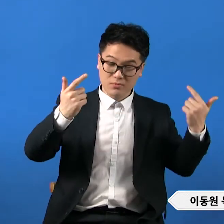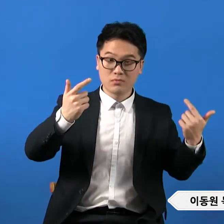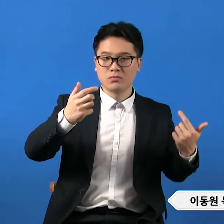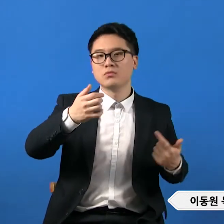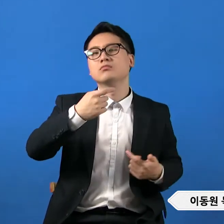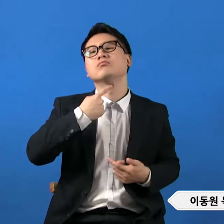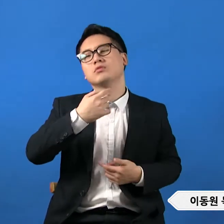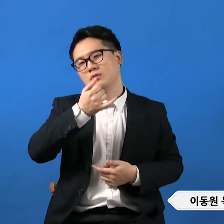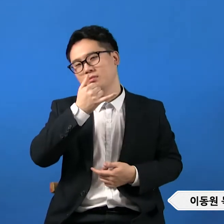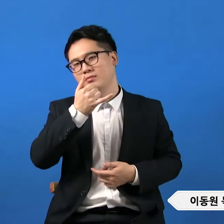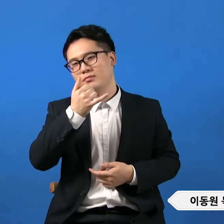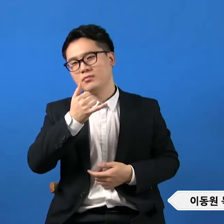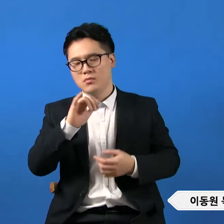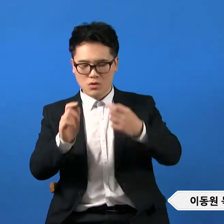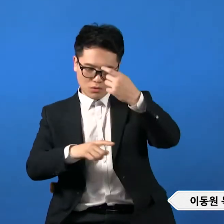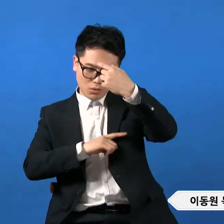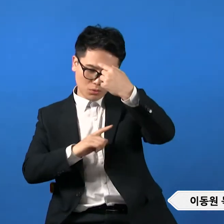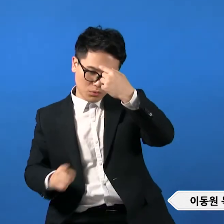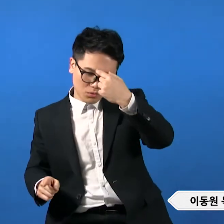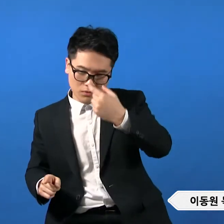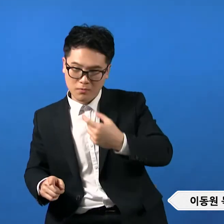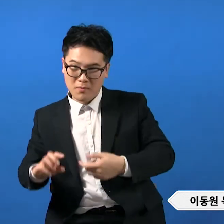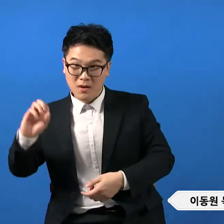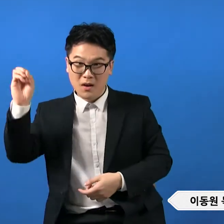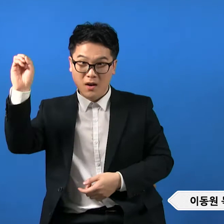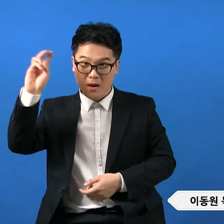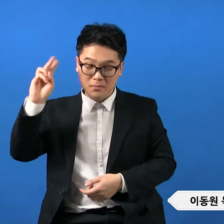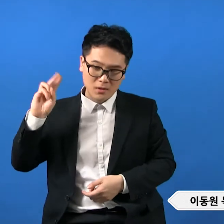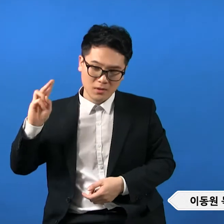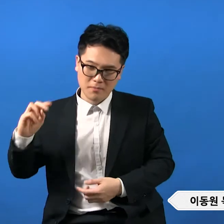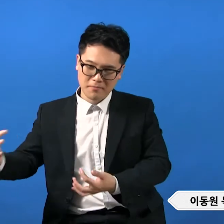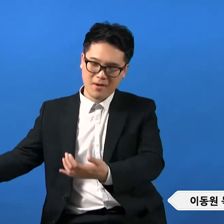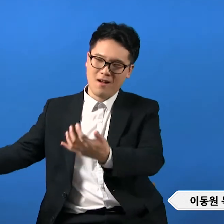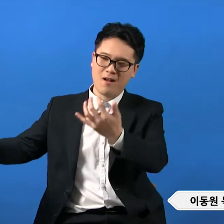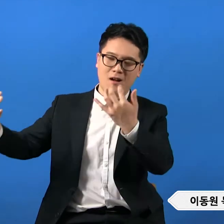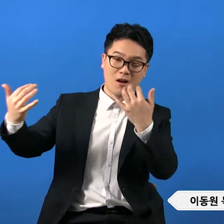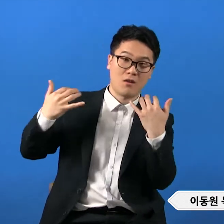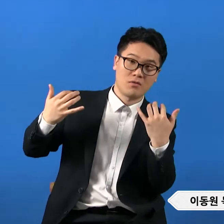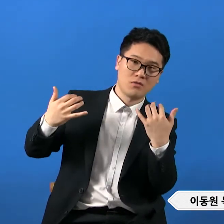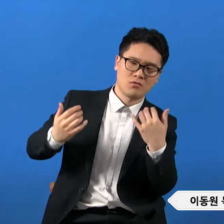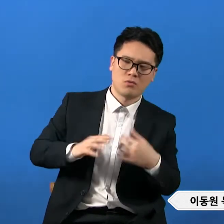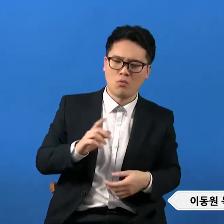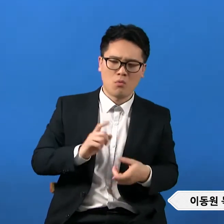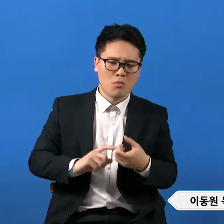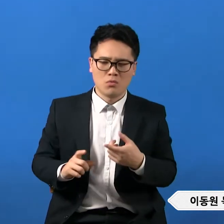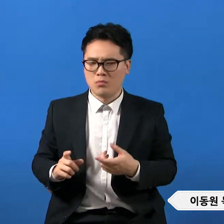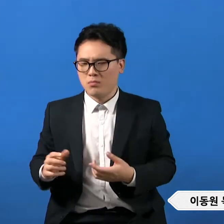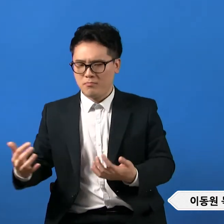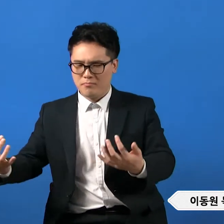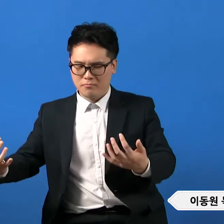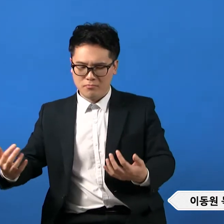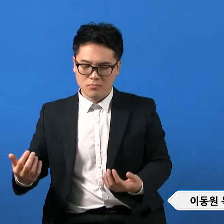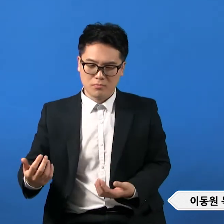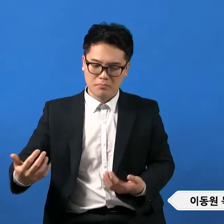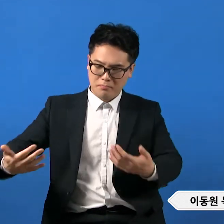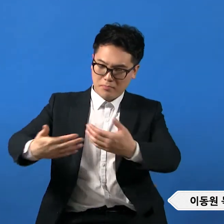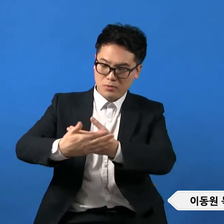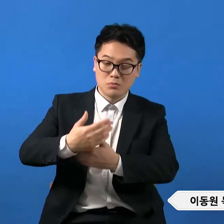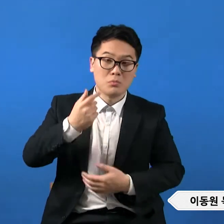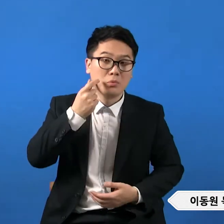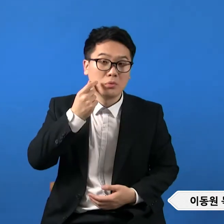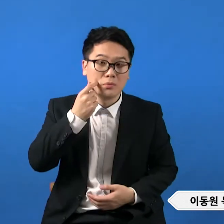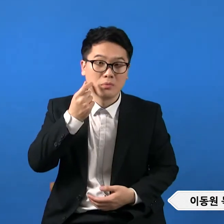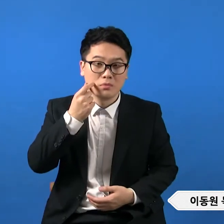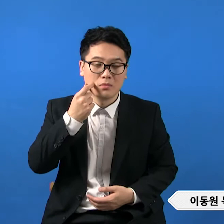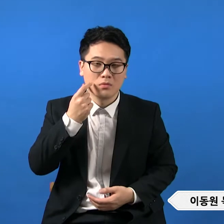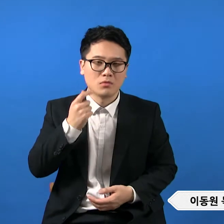성도들을 다 수용하지 못해서 쩔쩔매던 그런 순간들이 있었습니다. 이런 부흥의 절정을 다시 한번 우리는